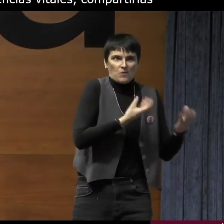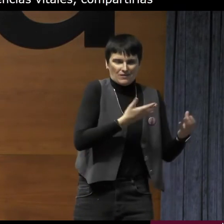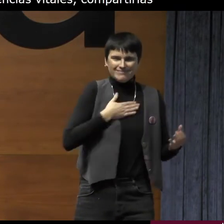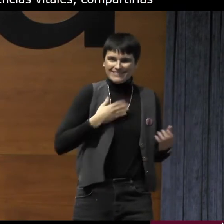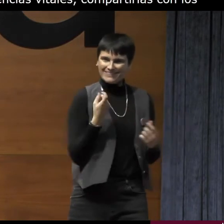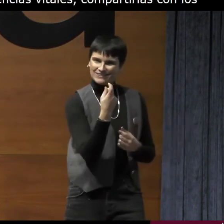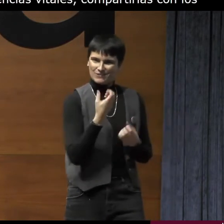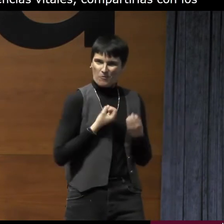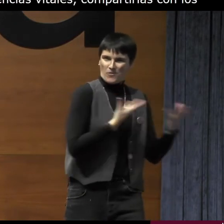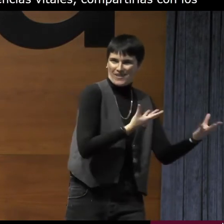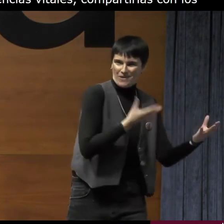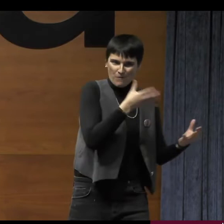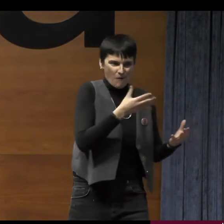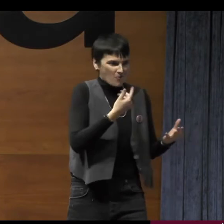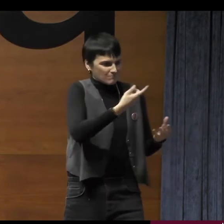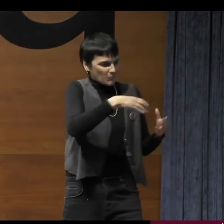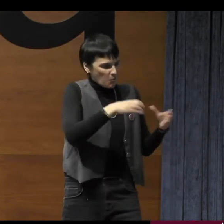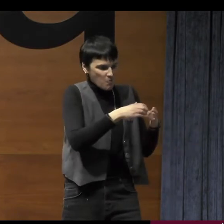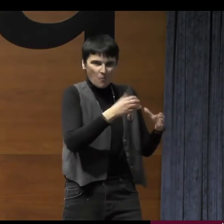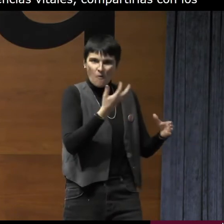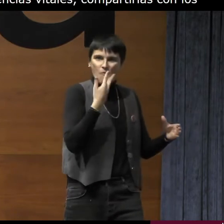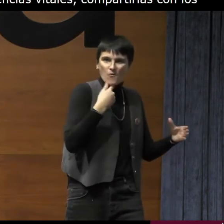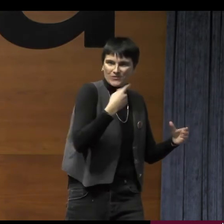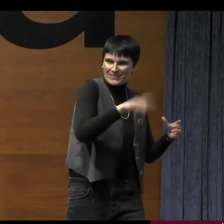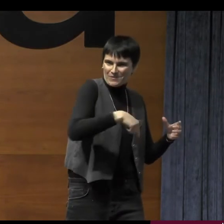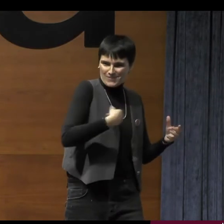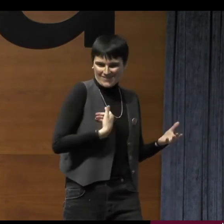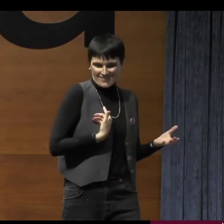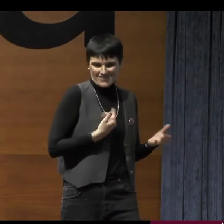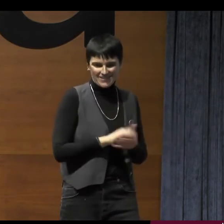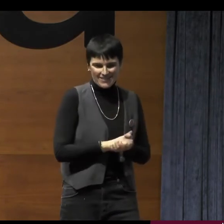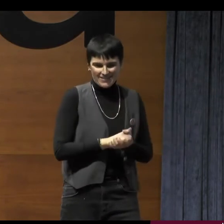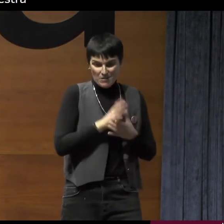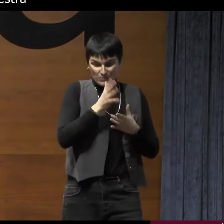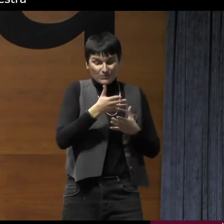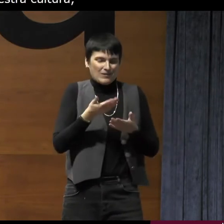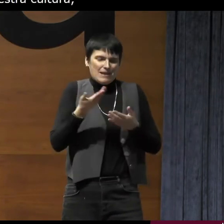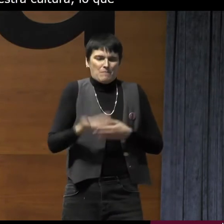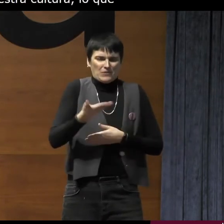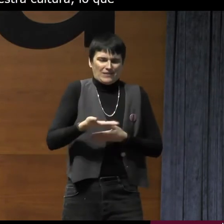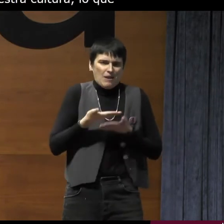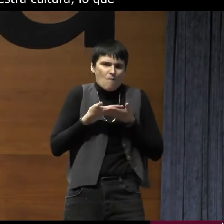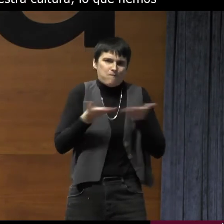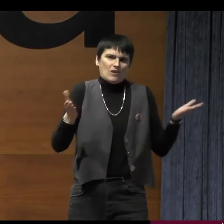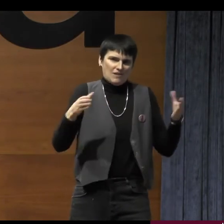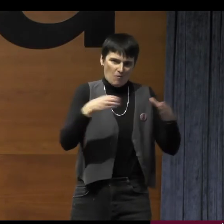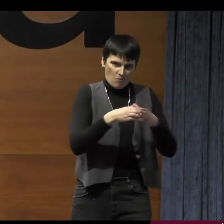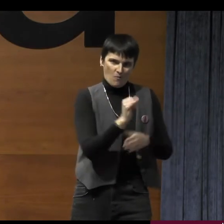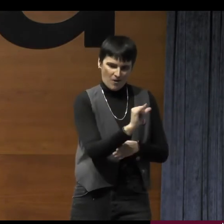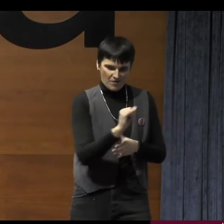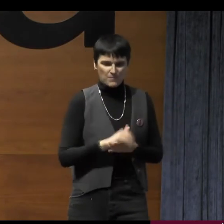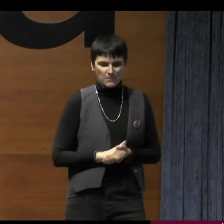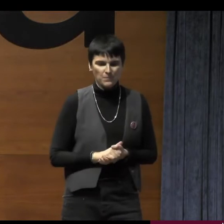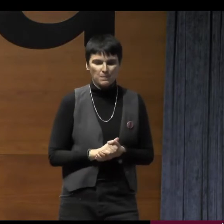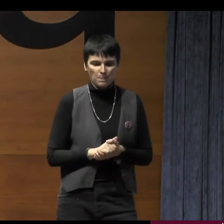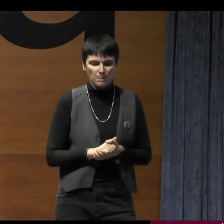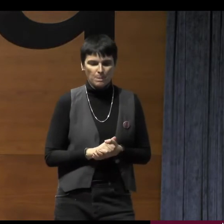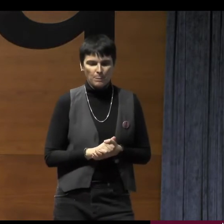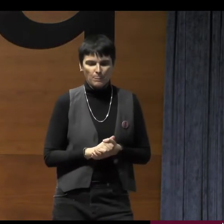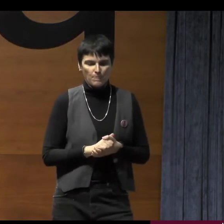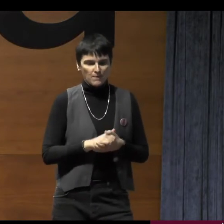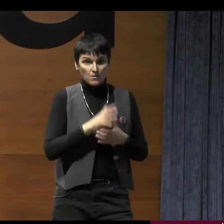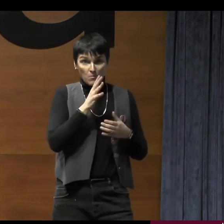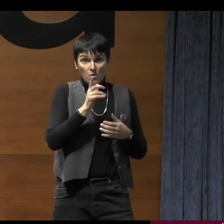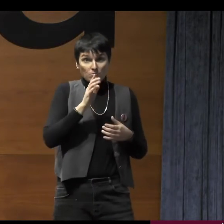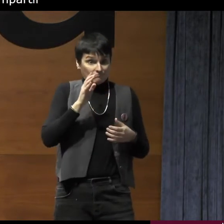nuestra casa, con nuestra familia, y nos apetece compartir esas experiencias vividas con el resto de nuestras compañeras. Por eso